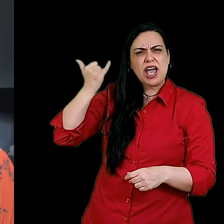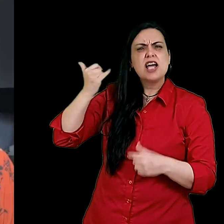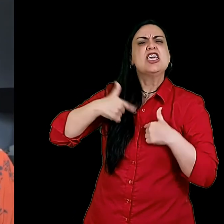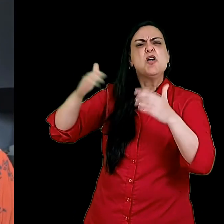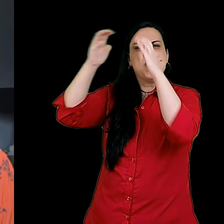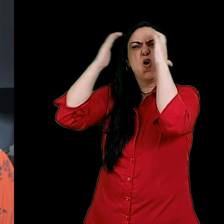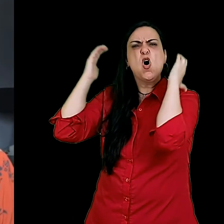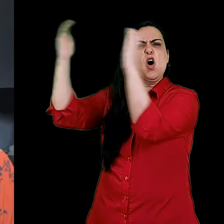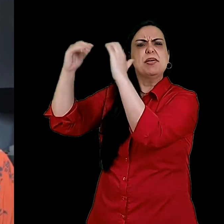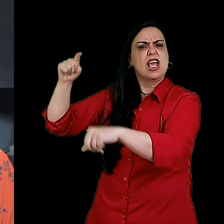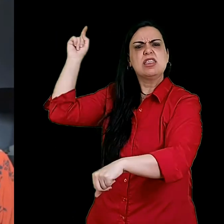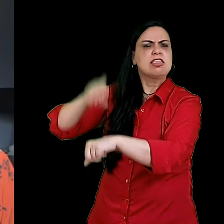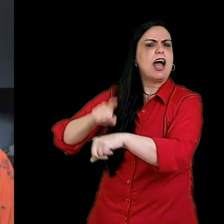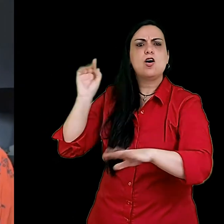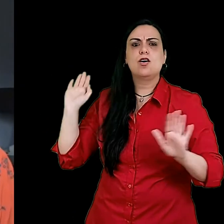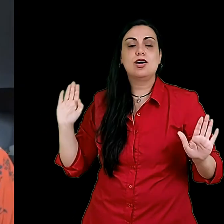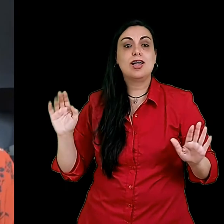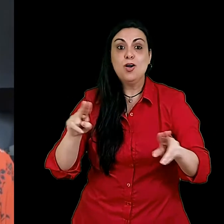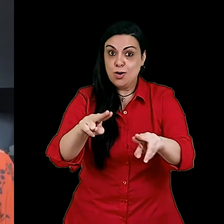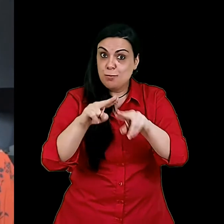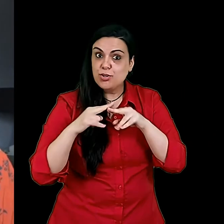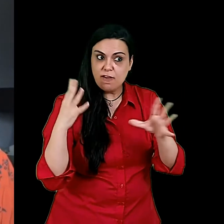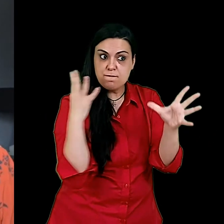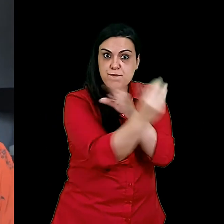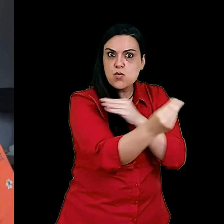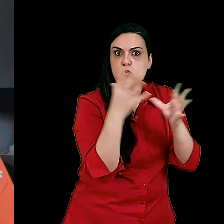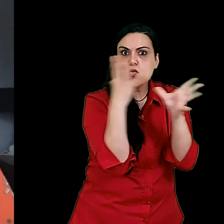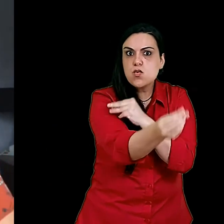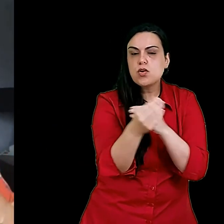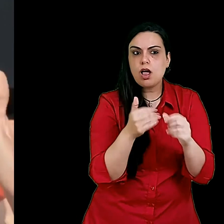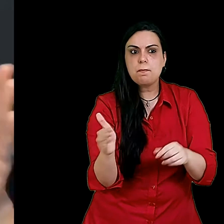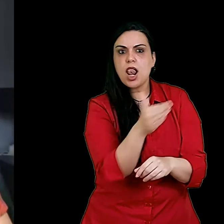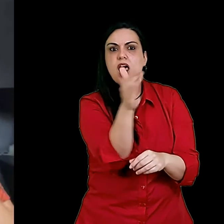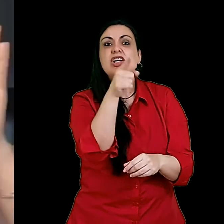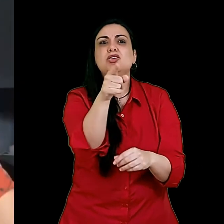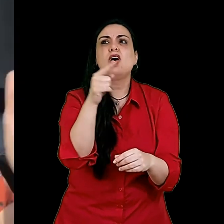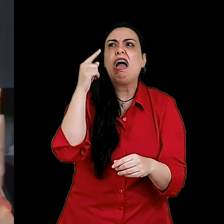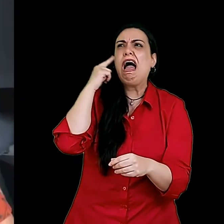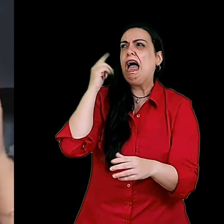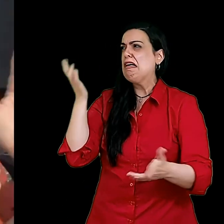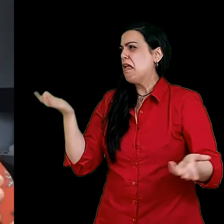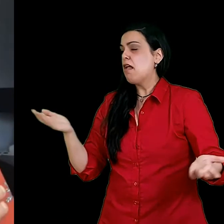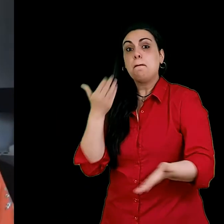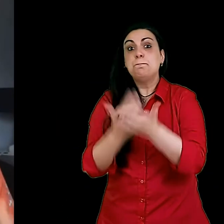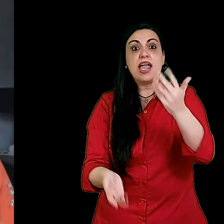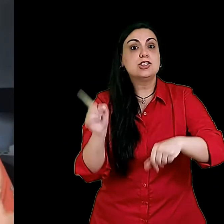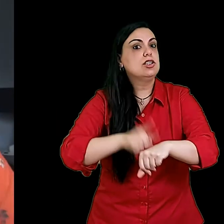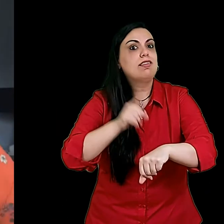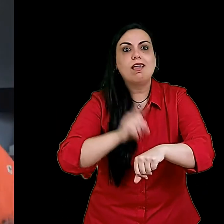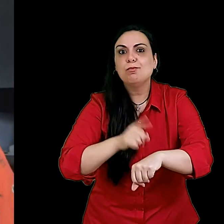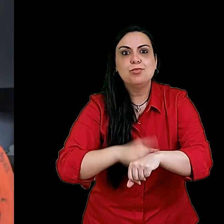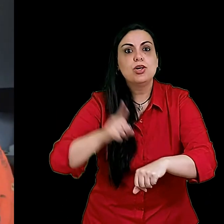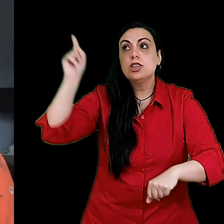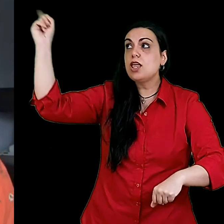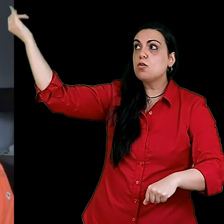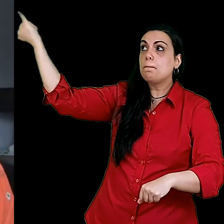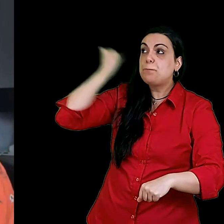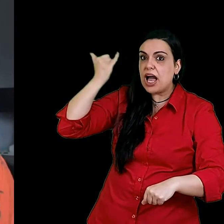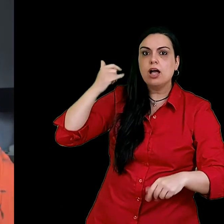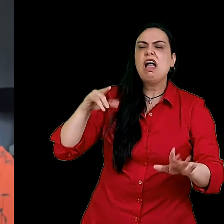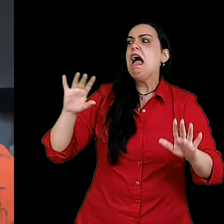eu ouço a voz de Deus sem hesitar. Porque numa rota, numa fuga, num trajeto, hesitar é perder